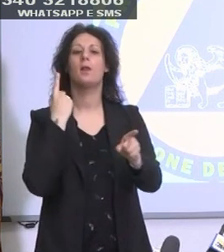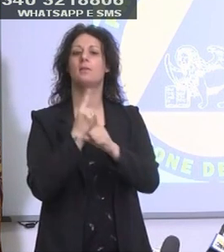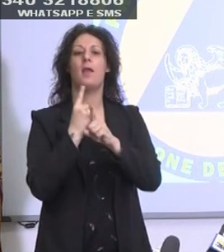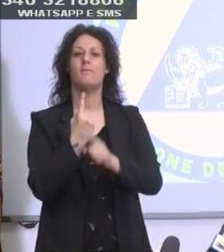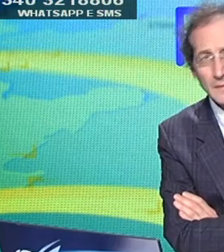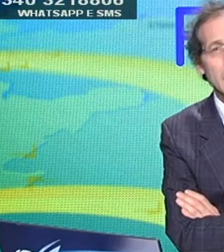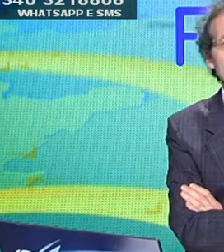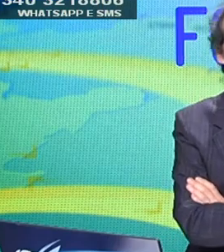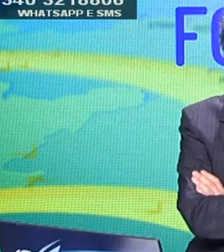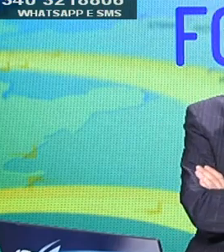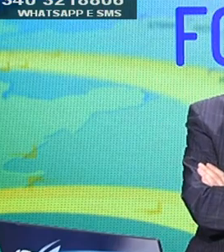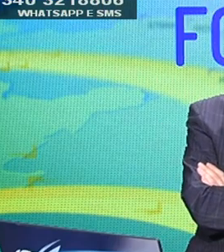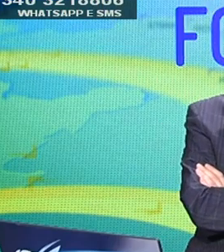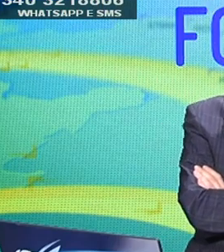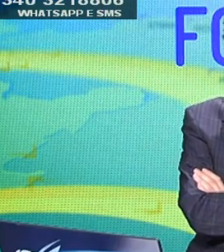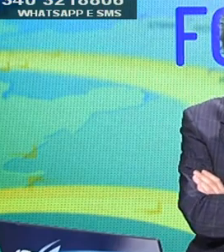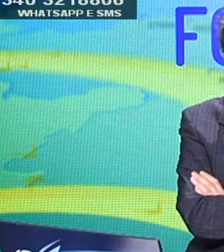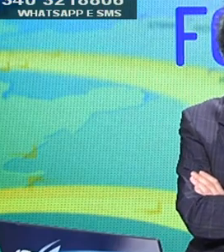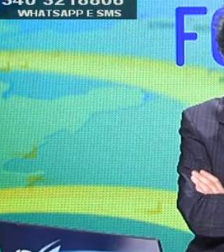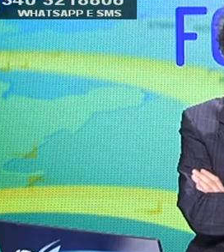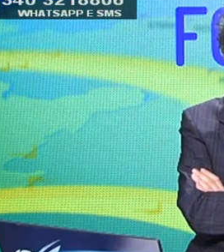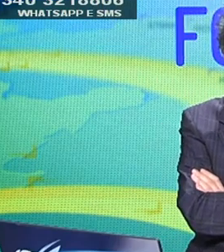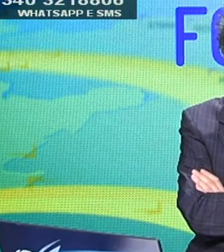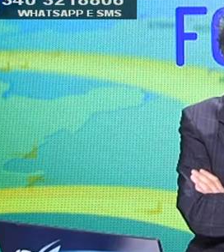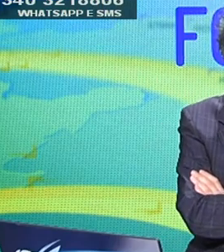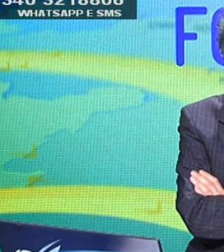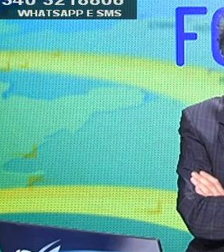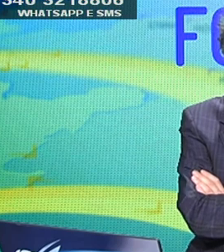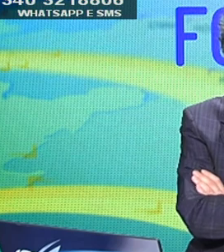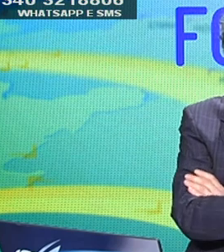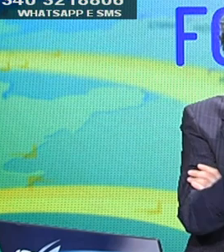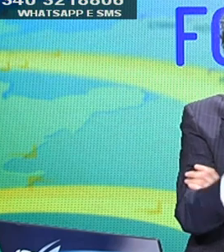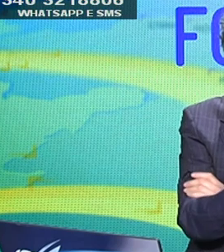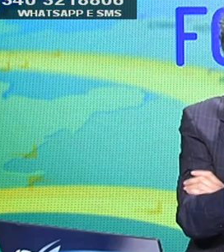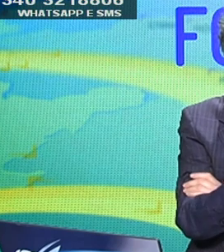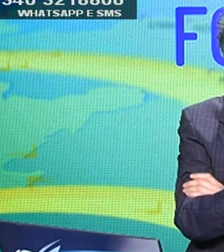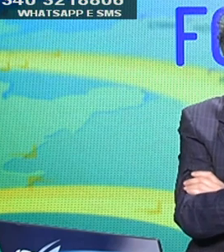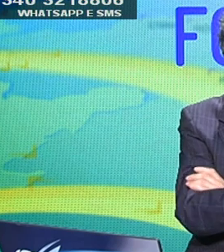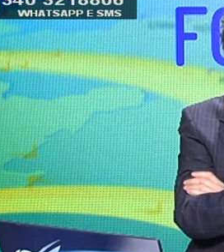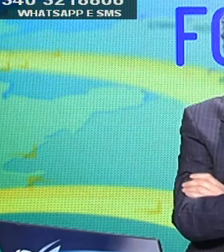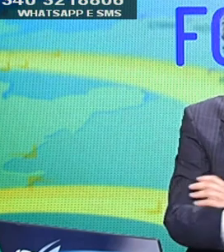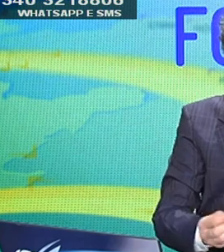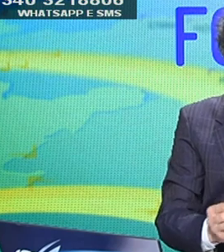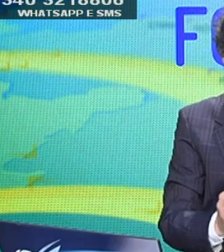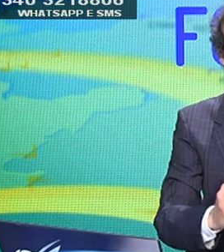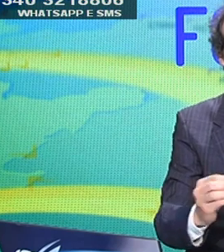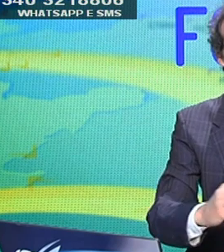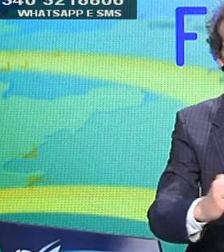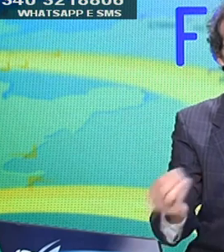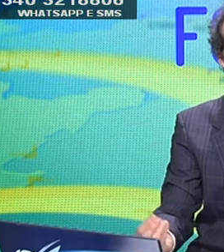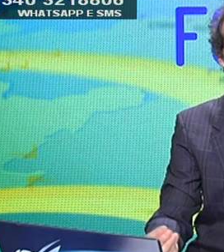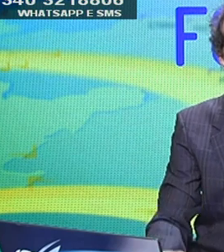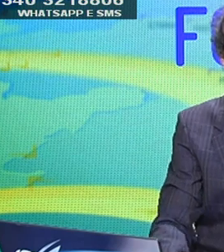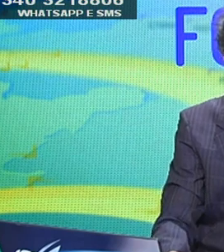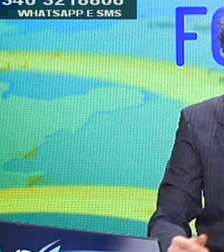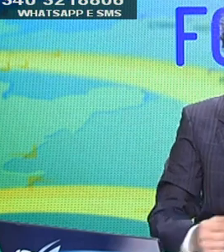nell'INPS. Significativo quello che dice l'assessore Donazzan, proprio perché fa capire concretamente, è stata brava a spiegare